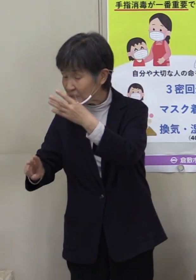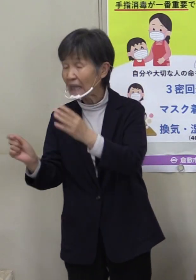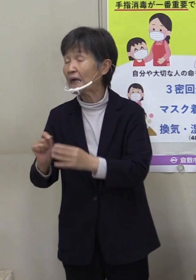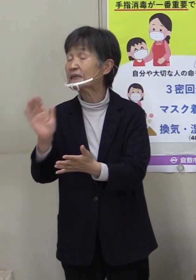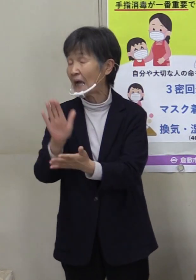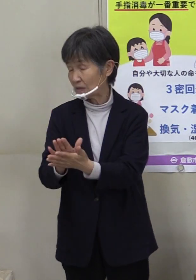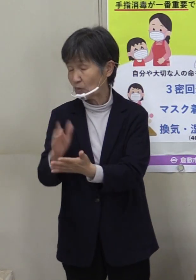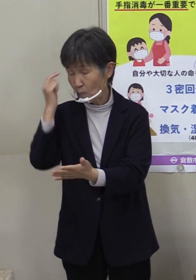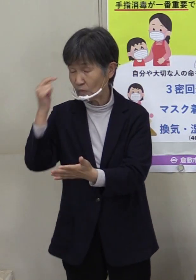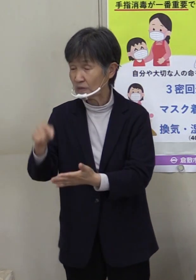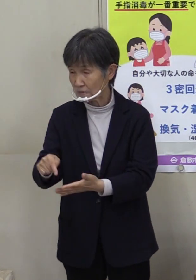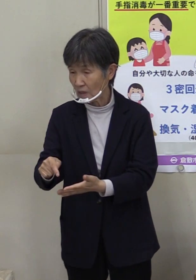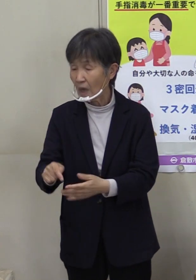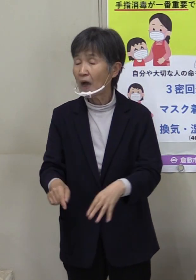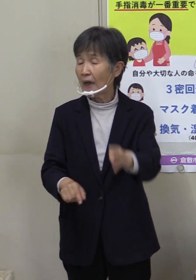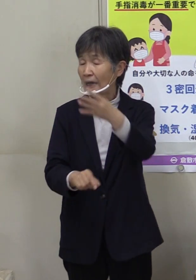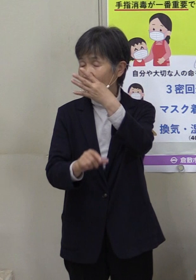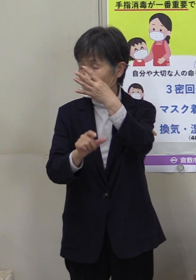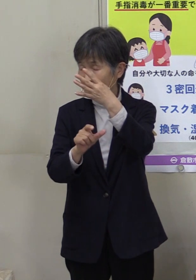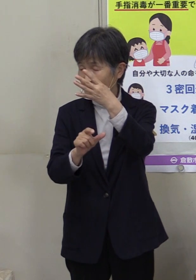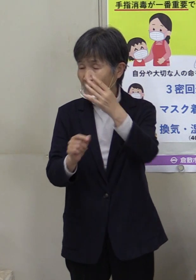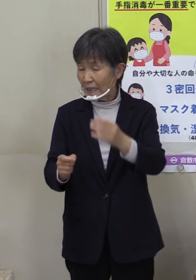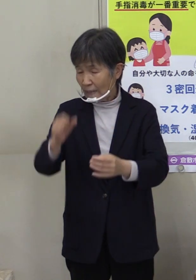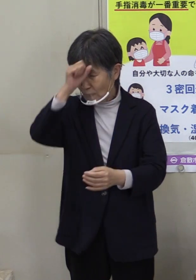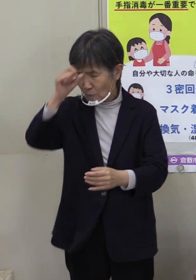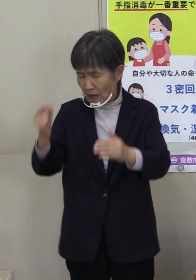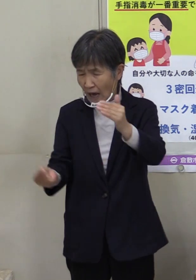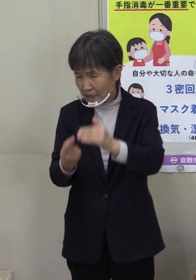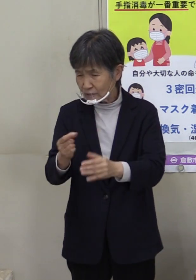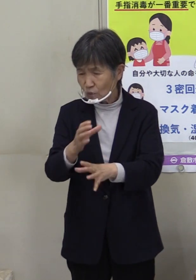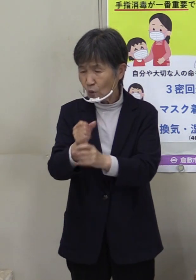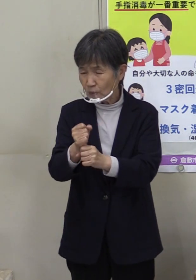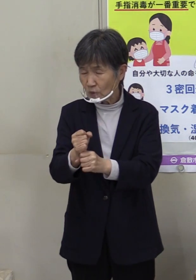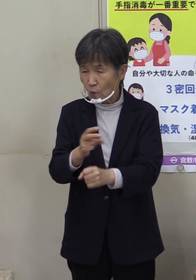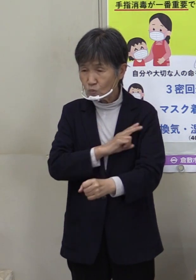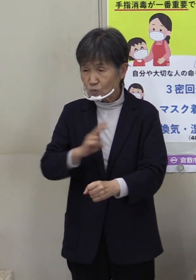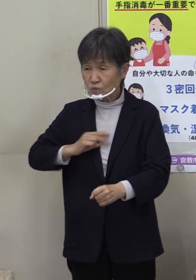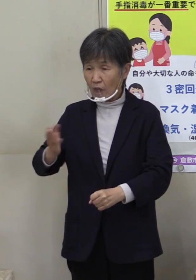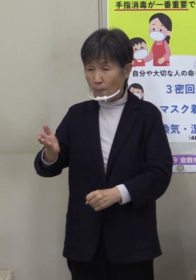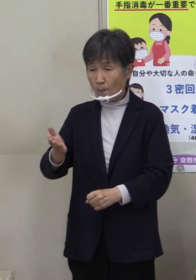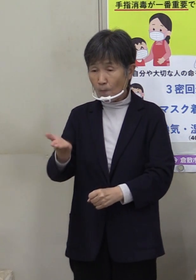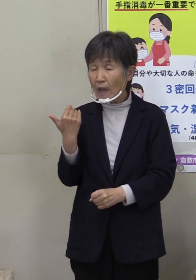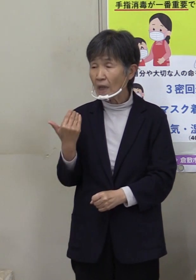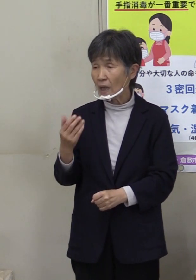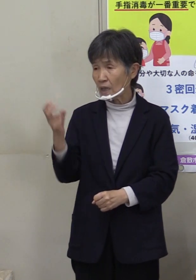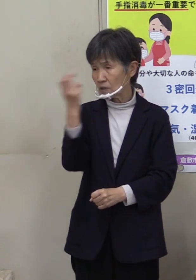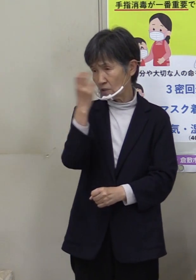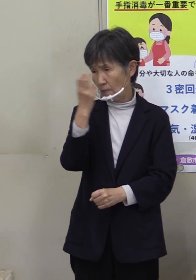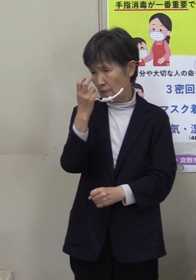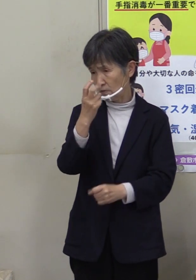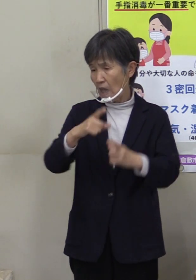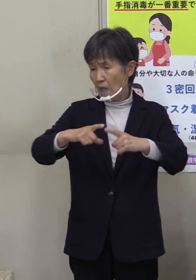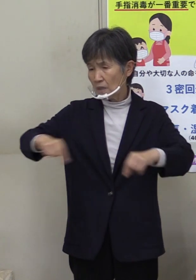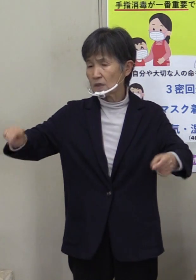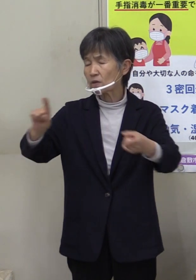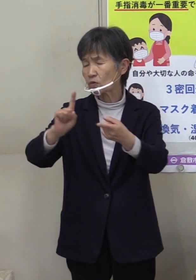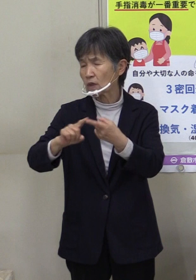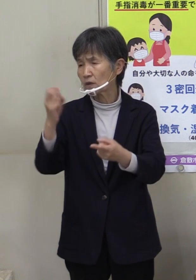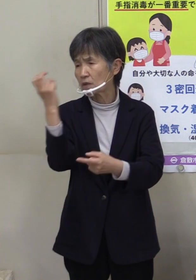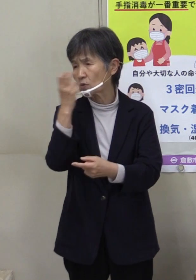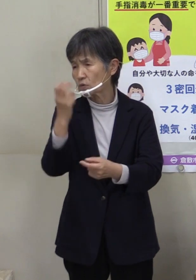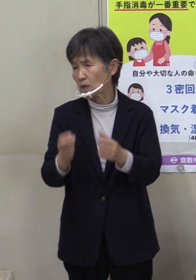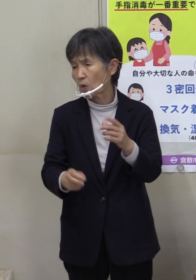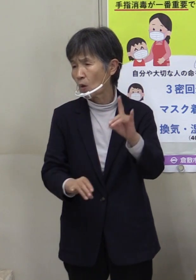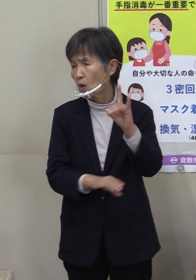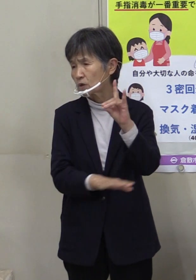れども、発症日の2日前から調べるということが全国的な調査の基